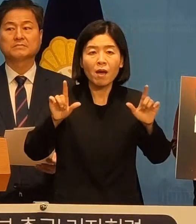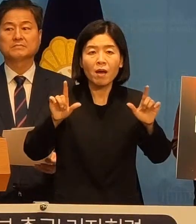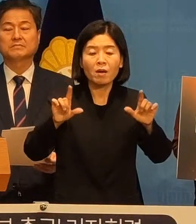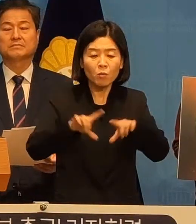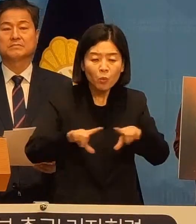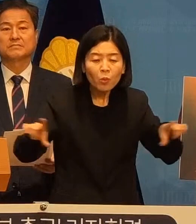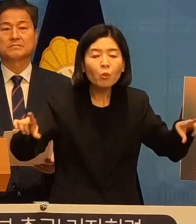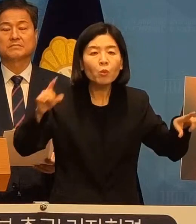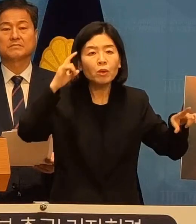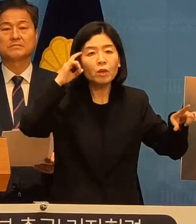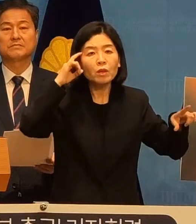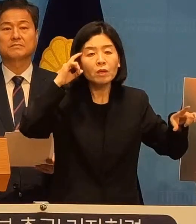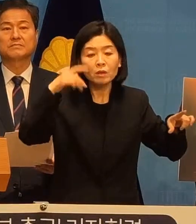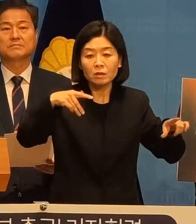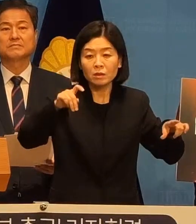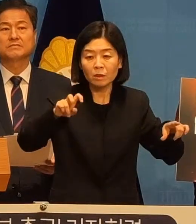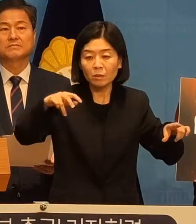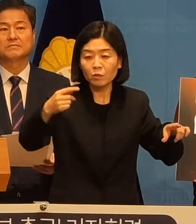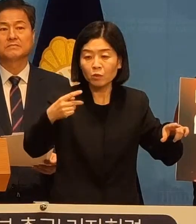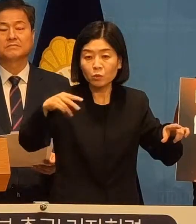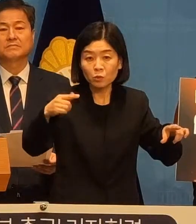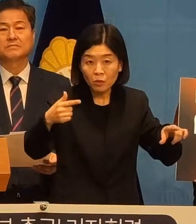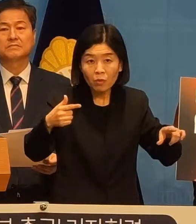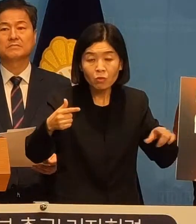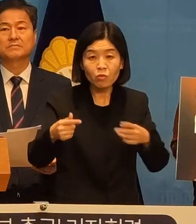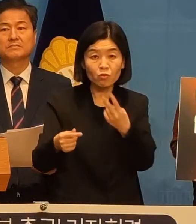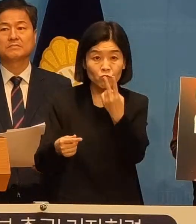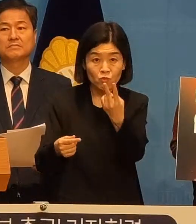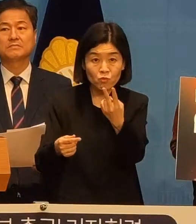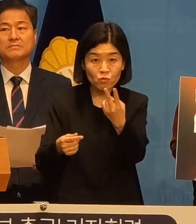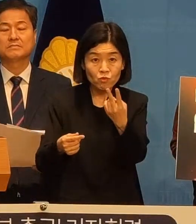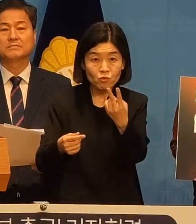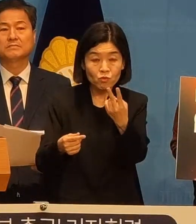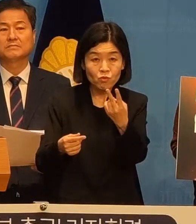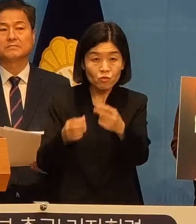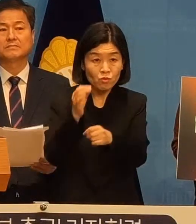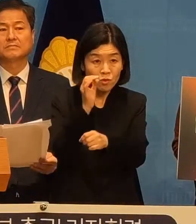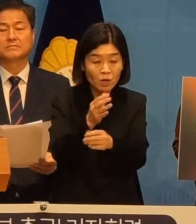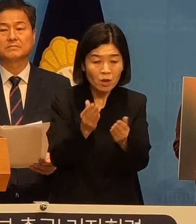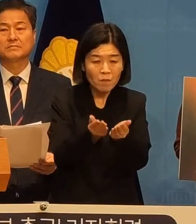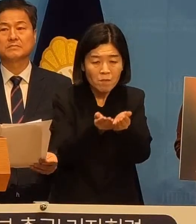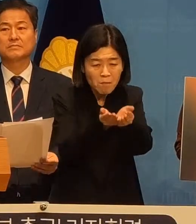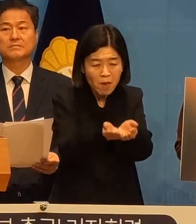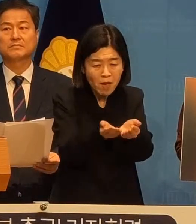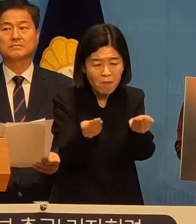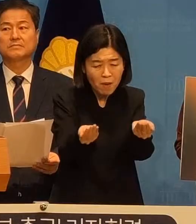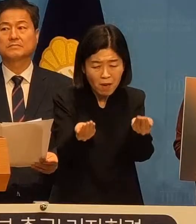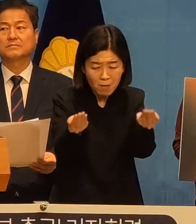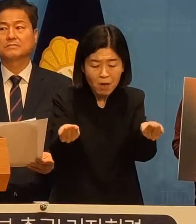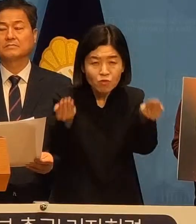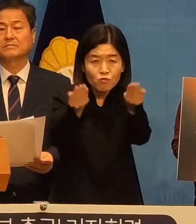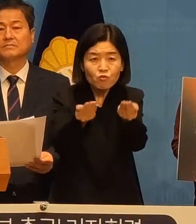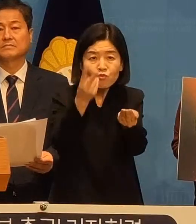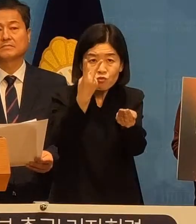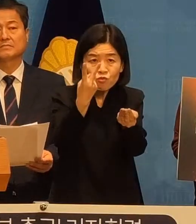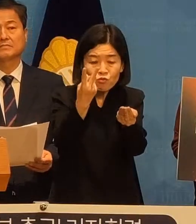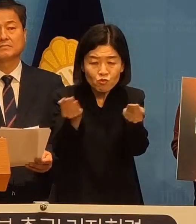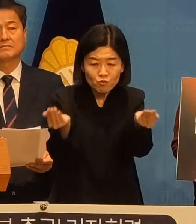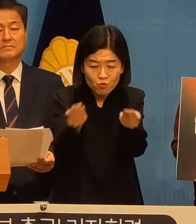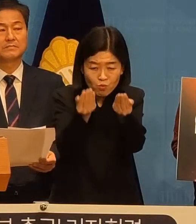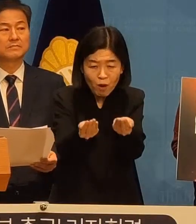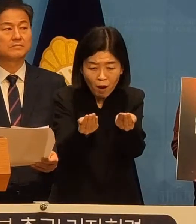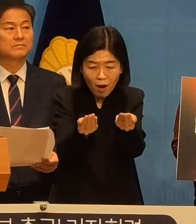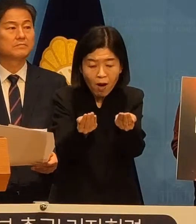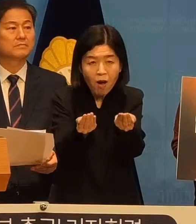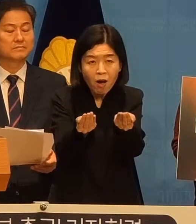그렇지만 첨저선을 2개나 단, 그래서 쌍동선이죠. 그 밑에 스크류가 있습니다. 스크류가